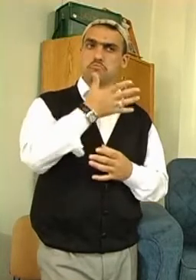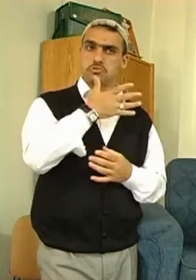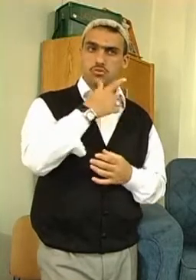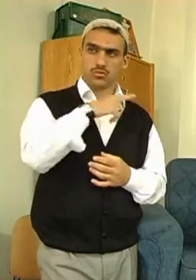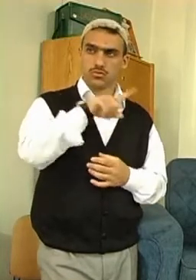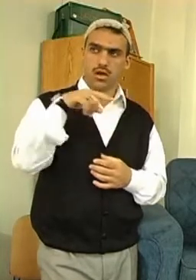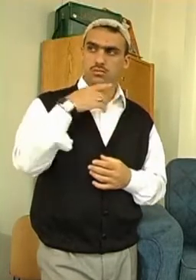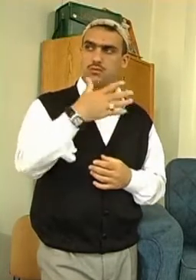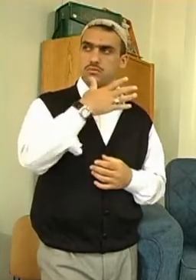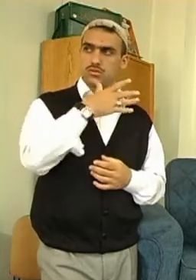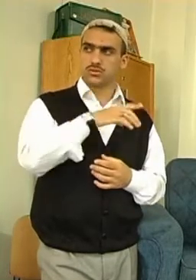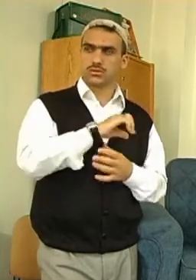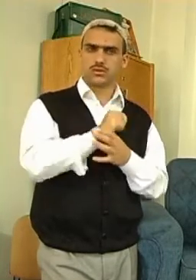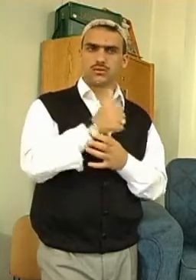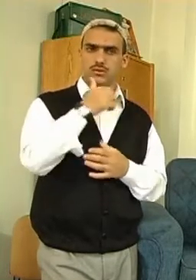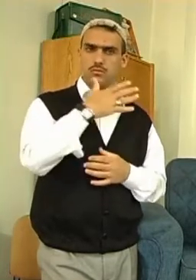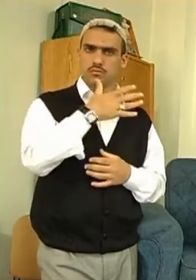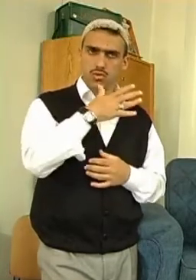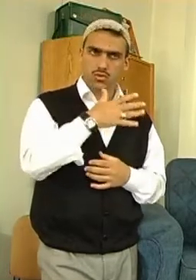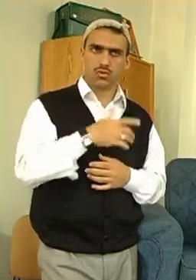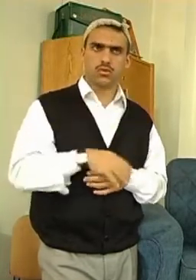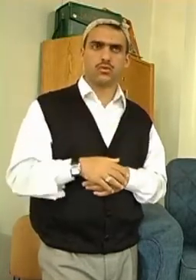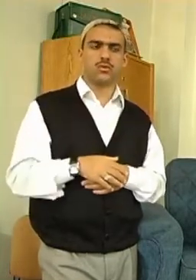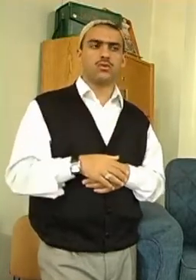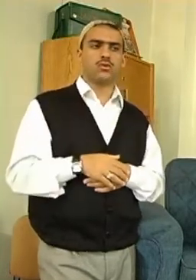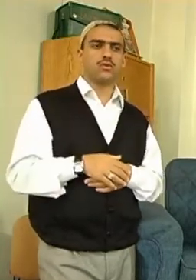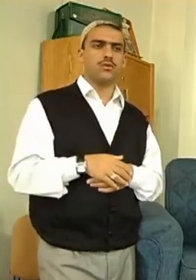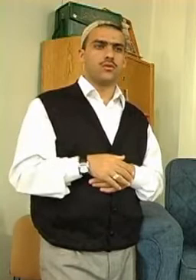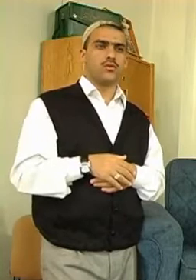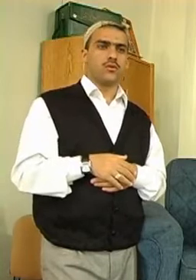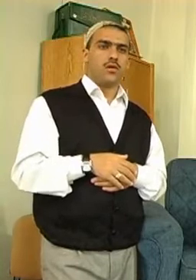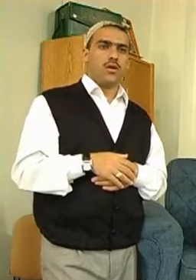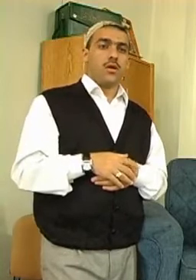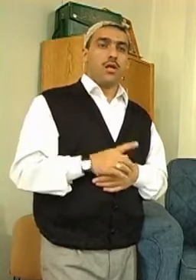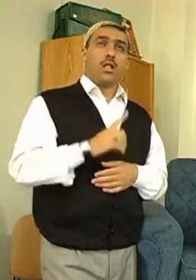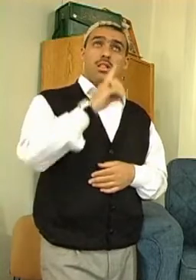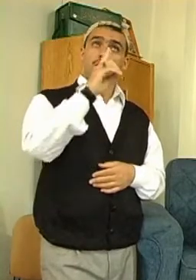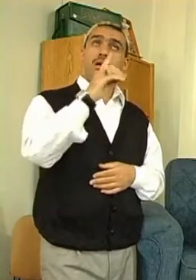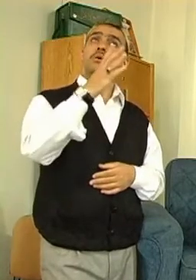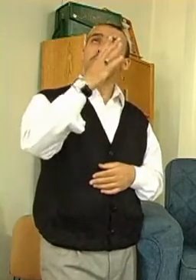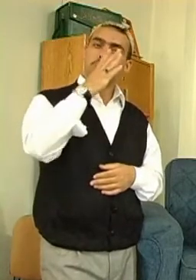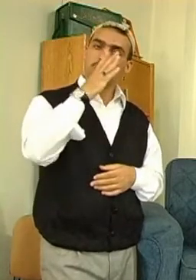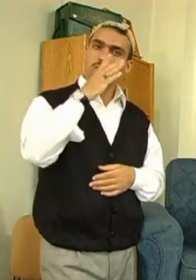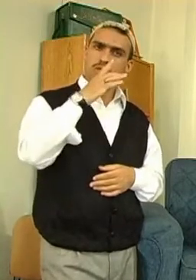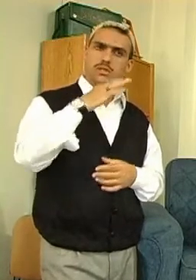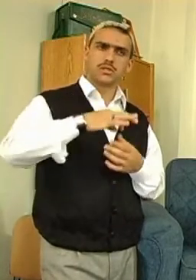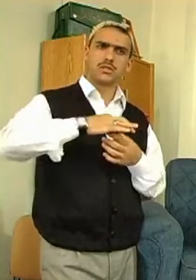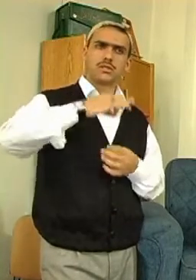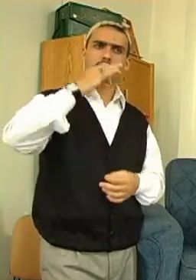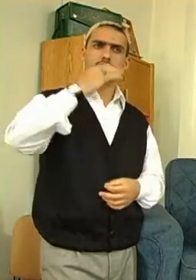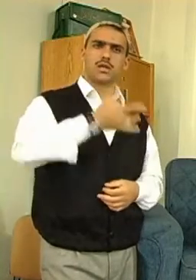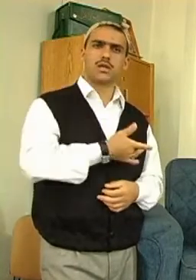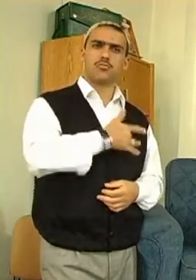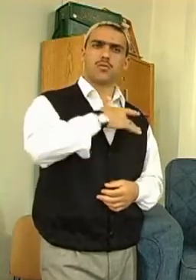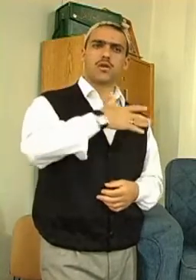Ya. Allah'ın kul olduğumuzu bilerek onun marifetiyle ilgili bir ders dinlemeye geldik. Birbirimizi Allah için